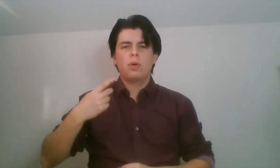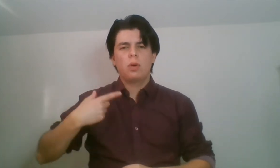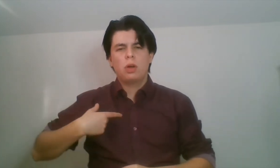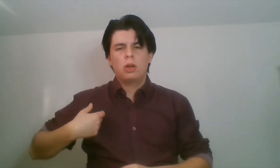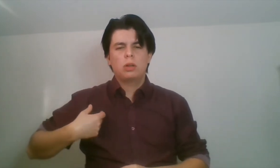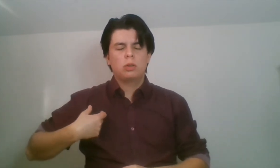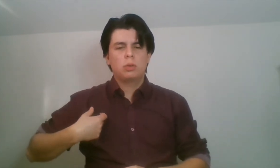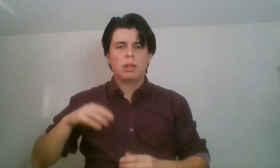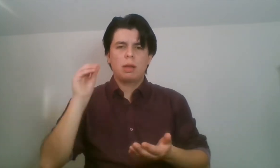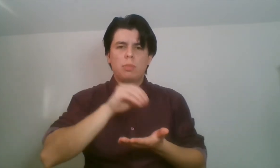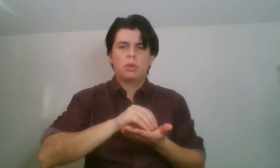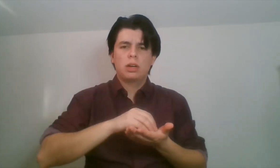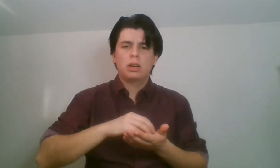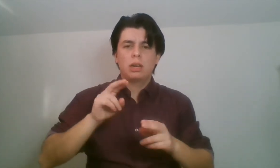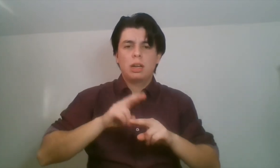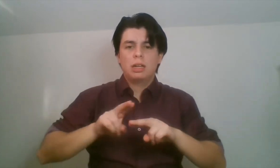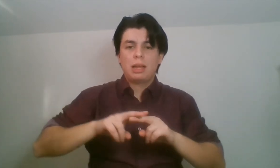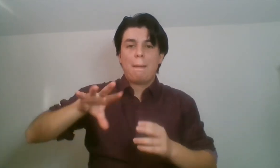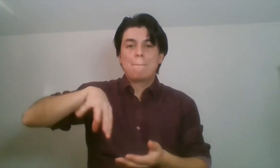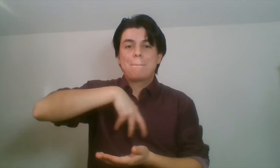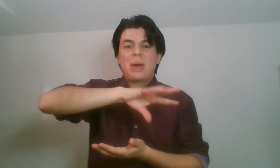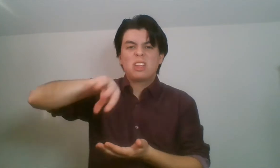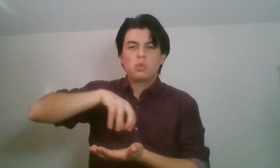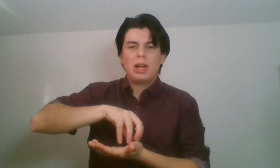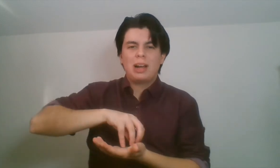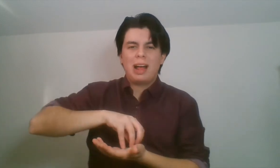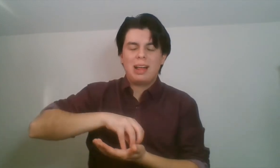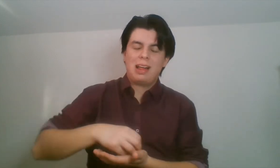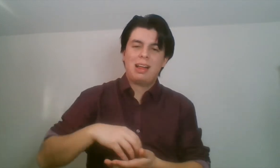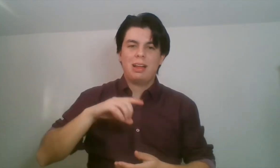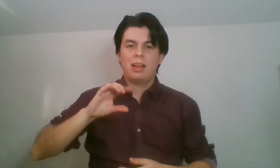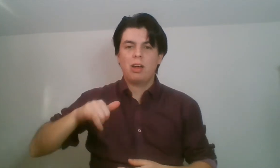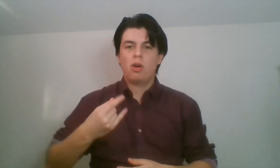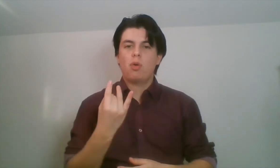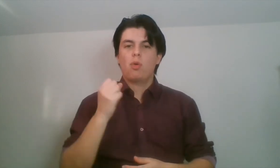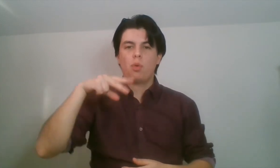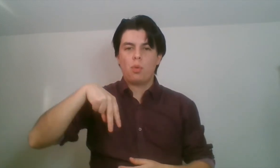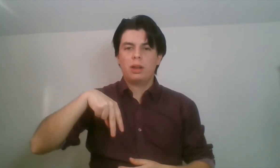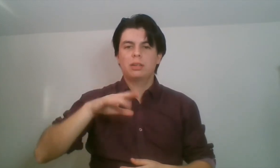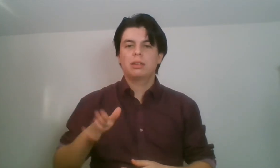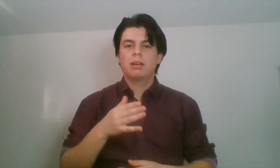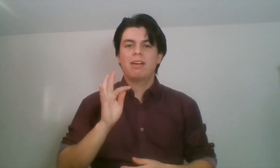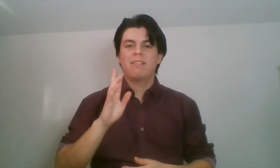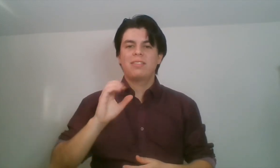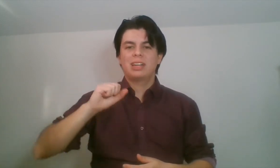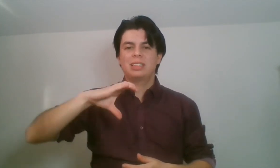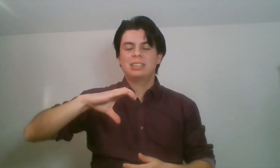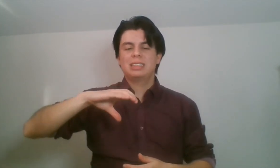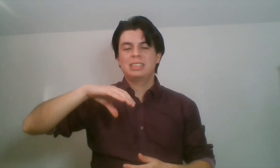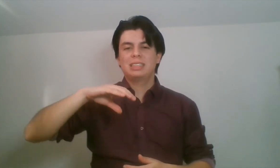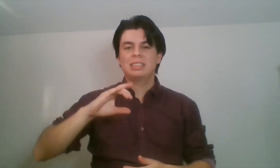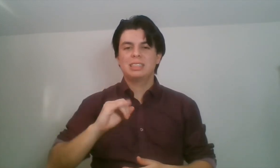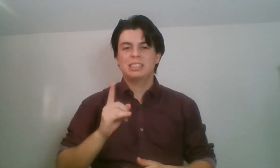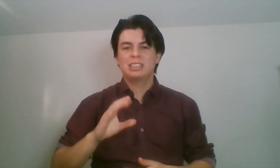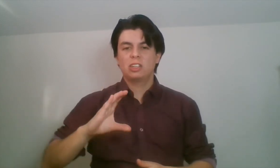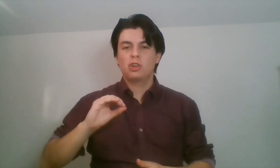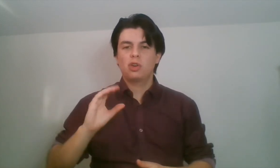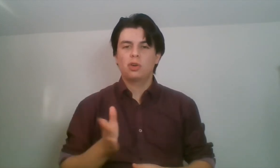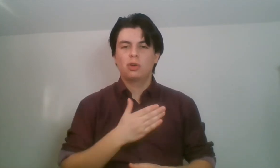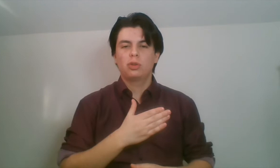y finalmente a instancias de Ramón Campos Larenas apareció el Mulato Gil. Nuestra intención es crear